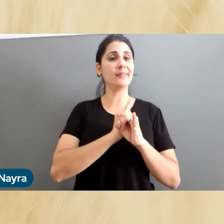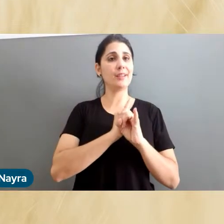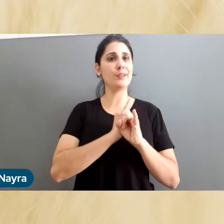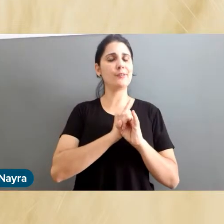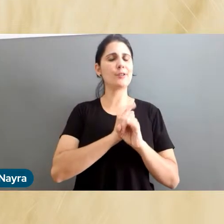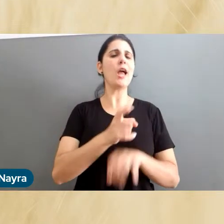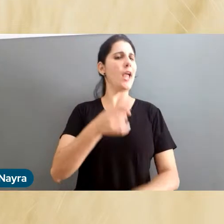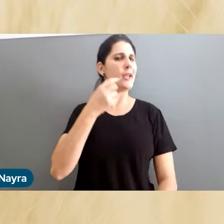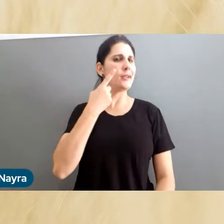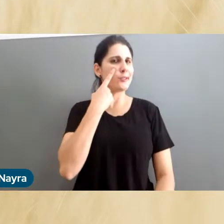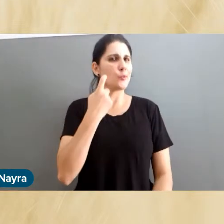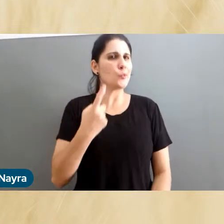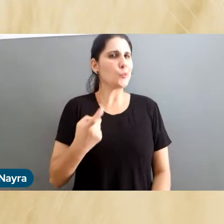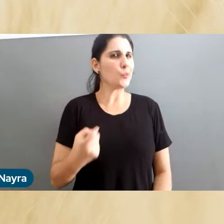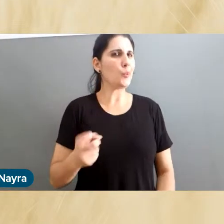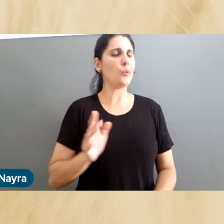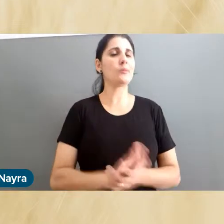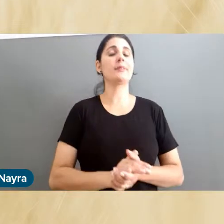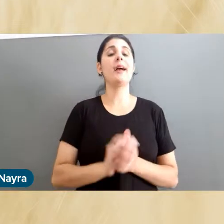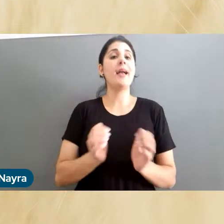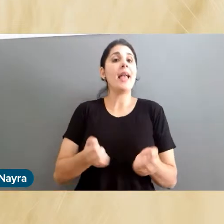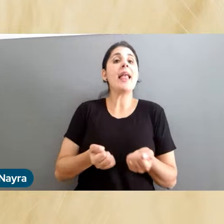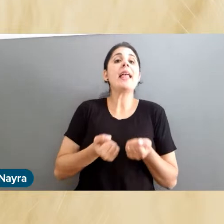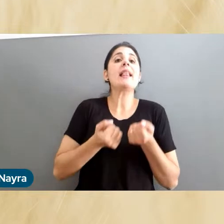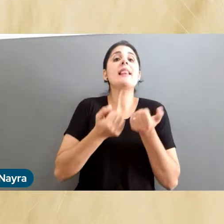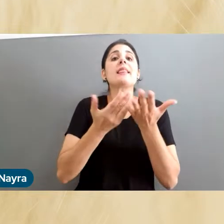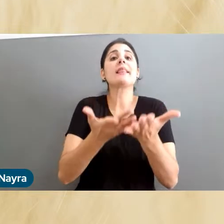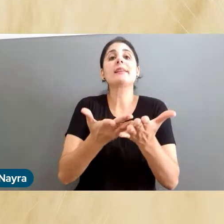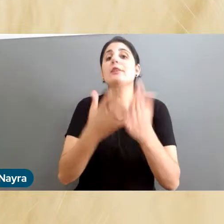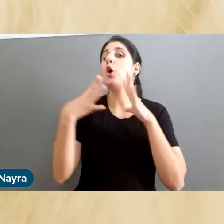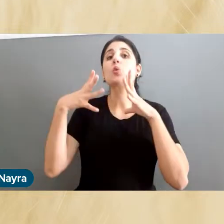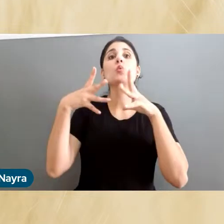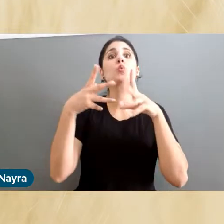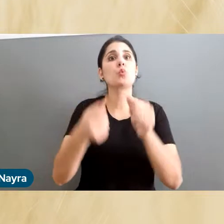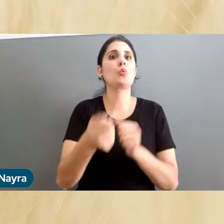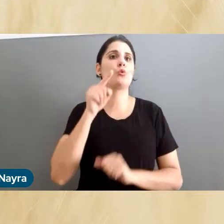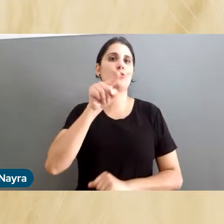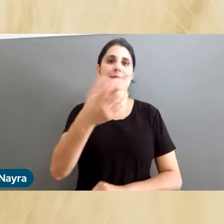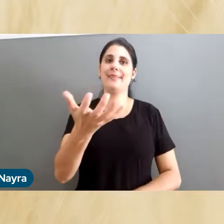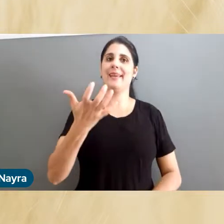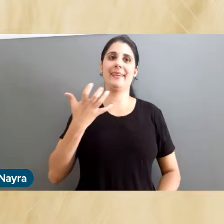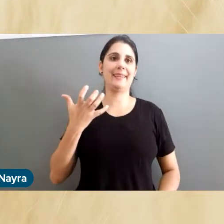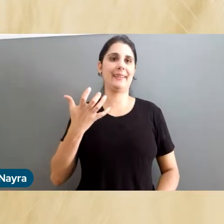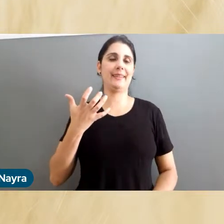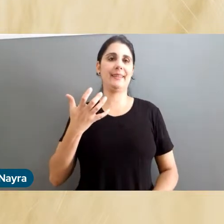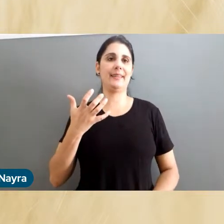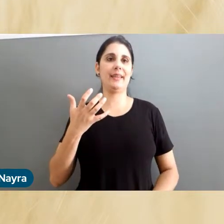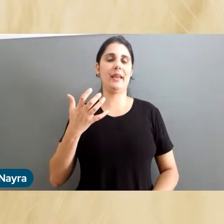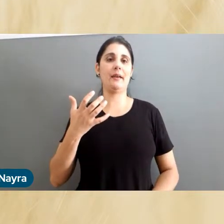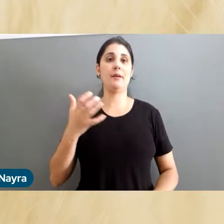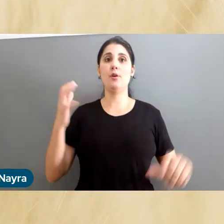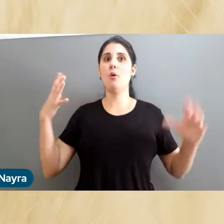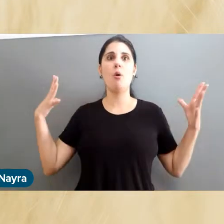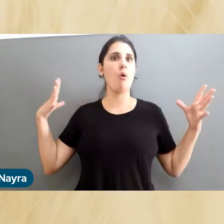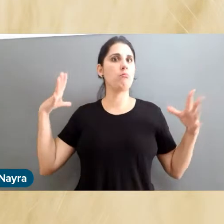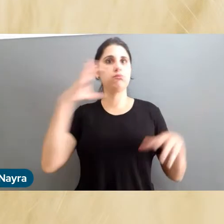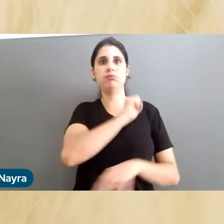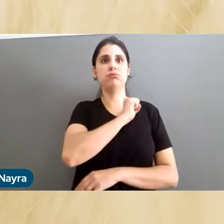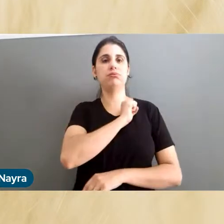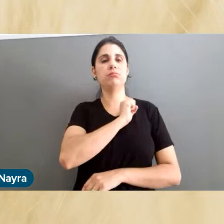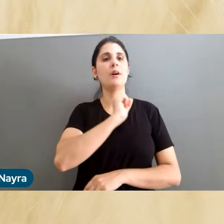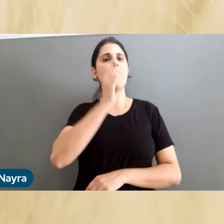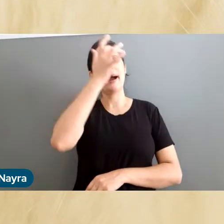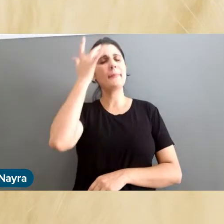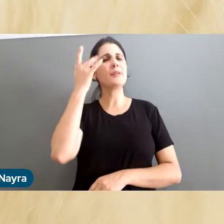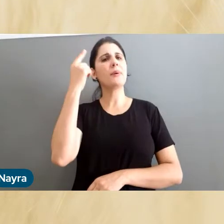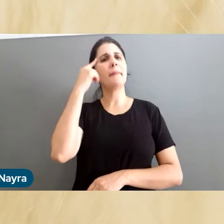extraordinária. Ela nos entrega tudo aquilo que nós estamos buscando com maior intensidade. Às vezes a pessoa pensa assim, o